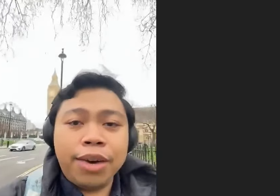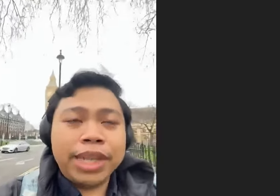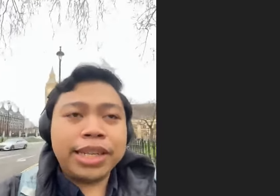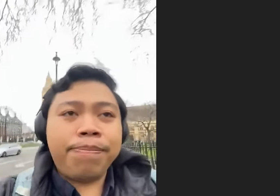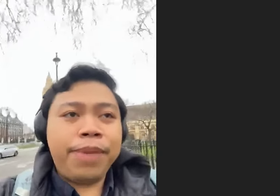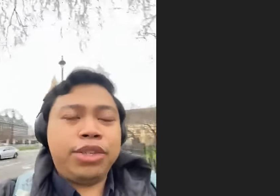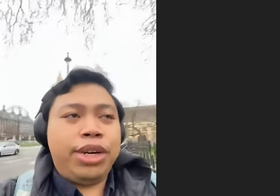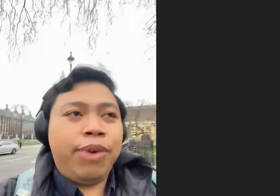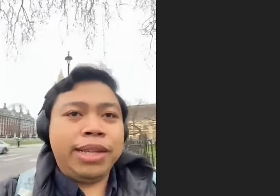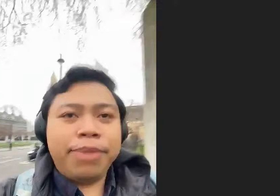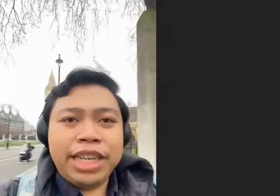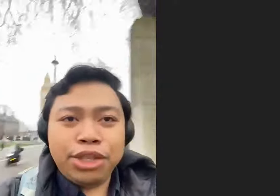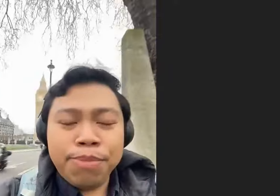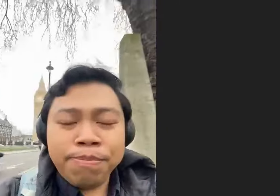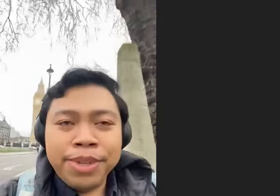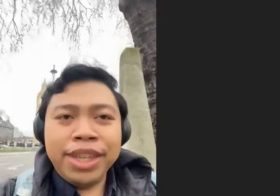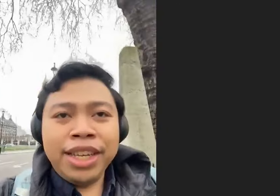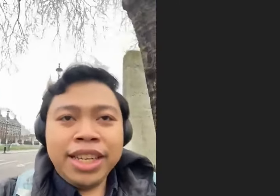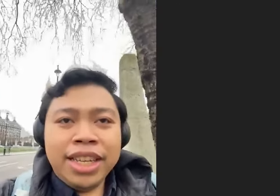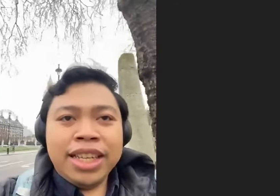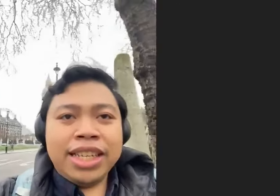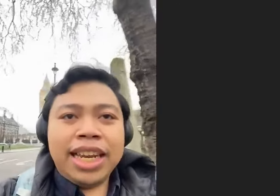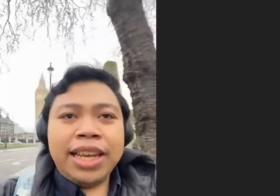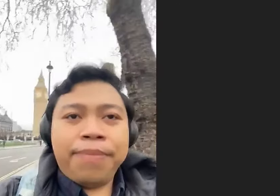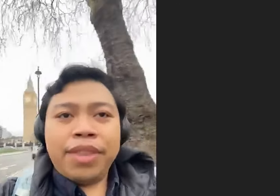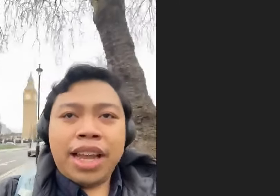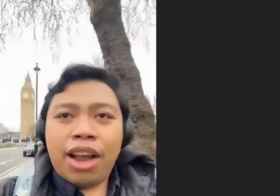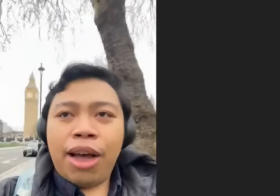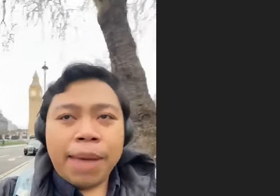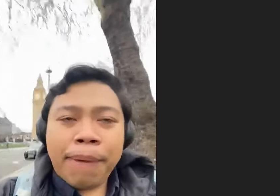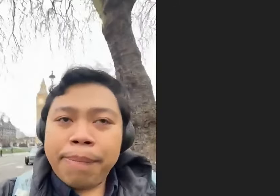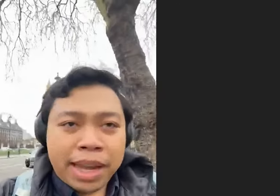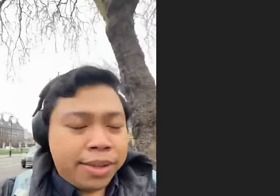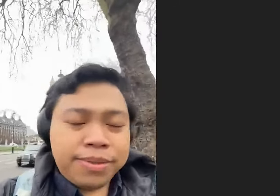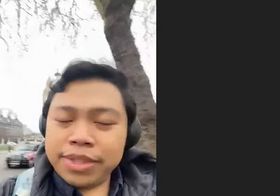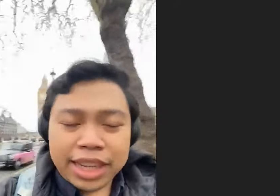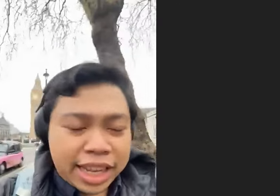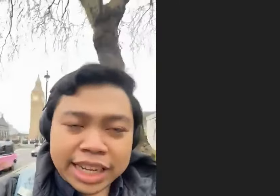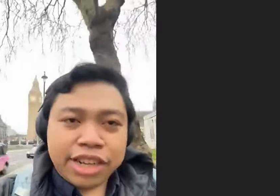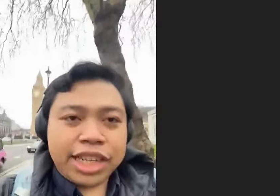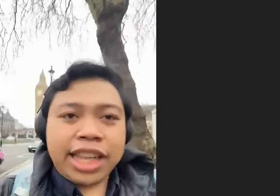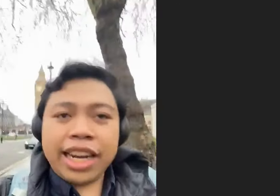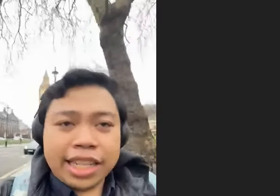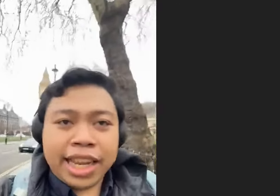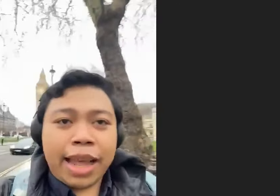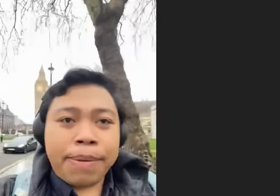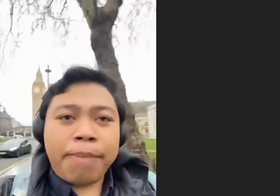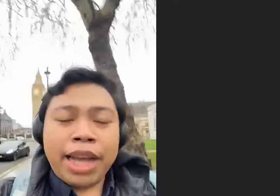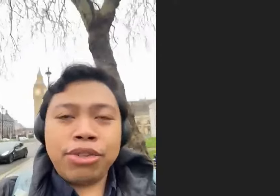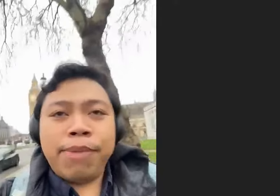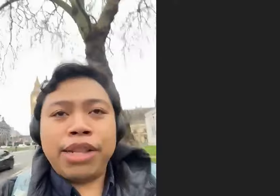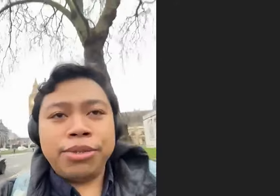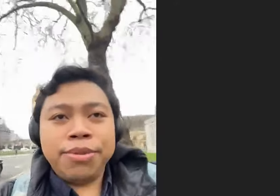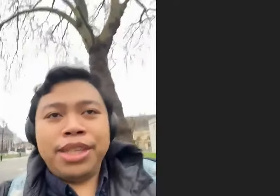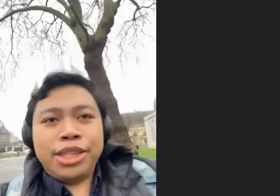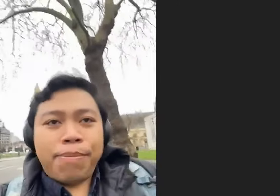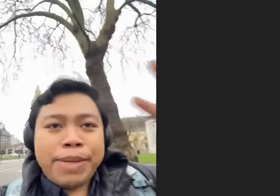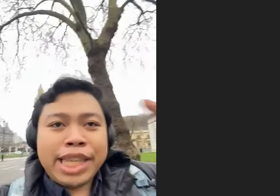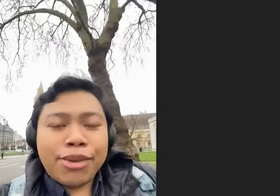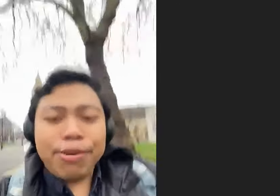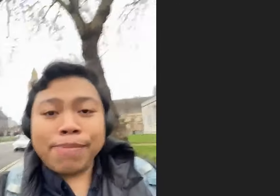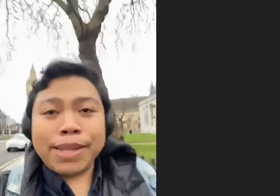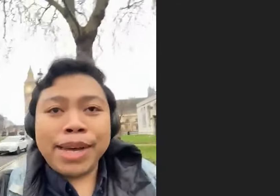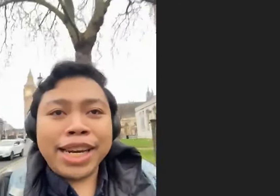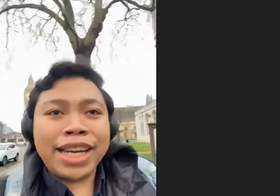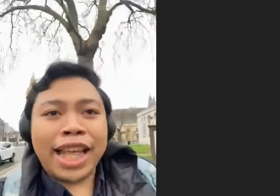di WhatsApp eh sor WhatsApp di zoom Jadi kalau ada apa-apa kita dan kita Bangu